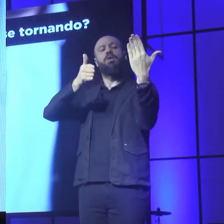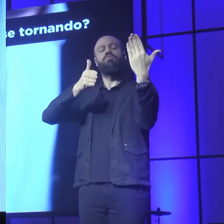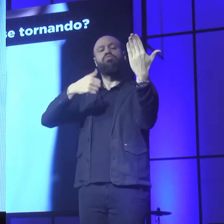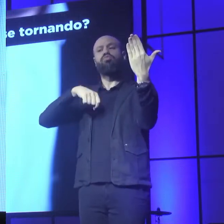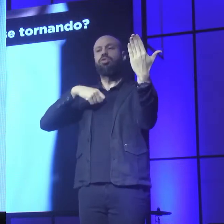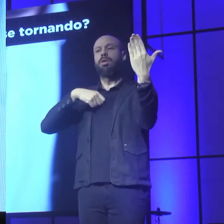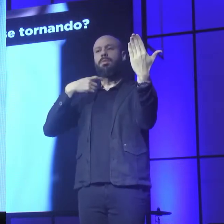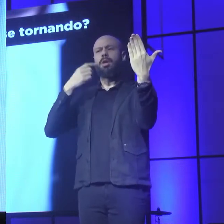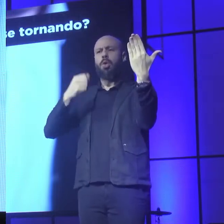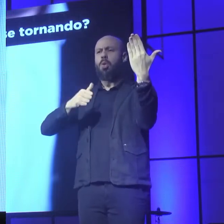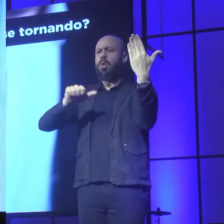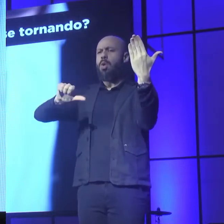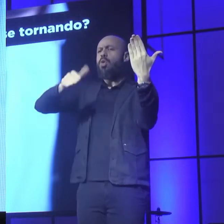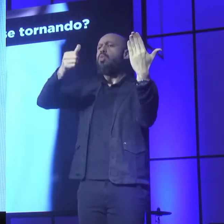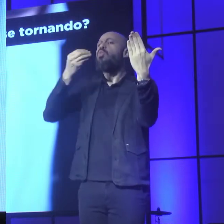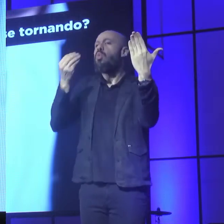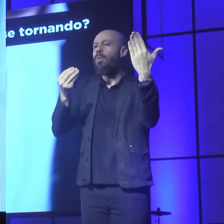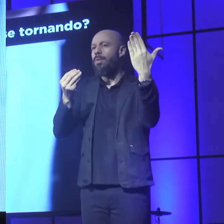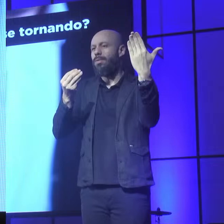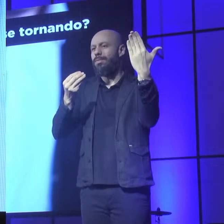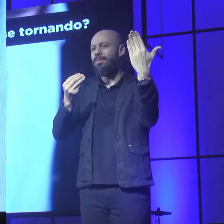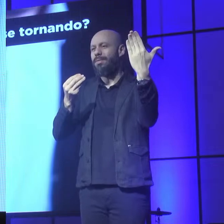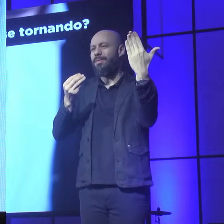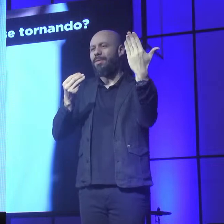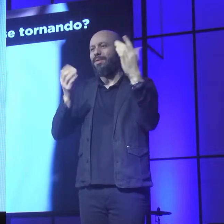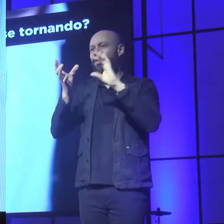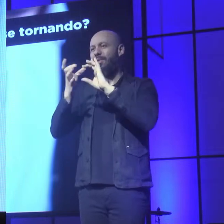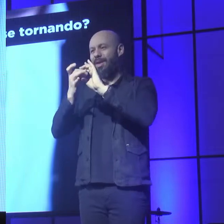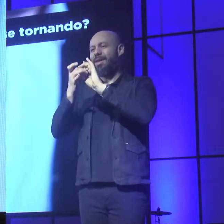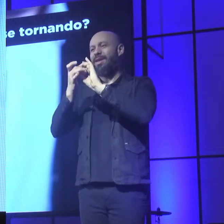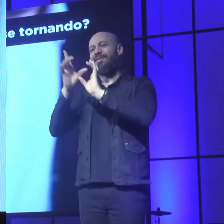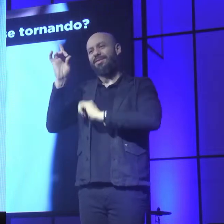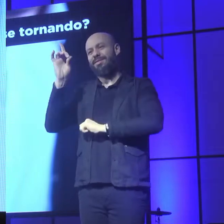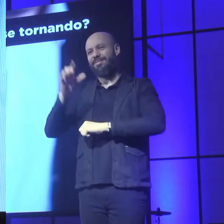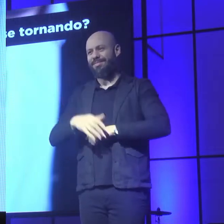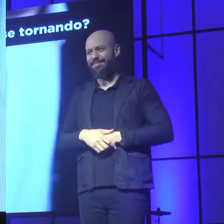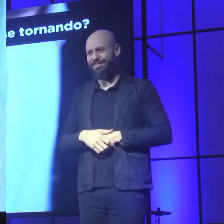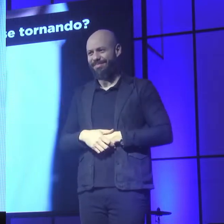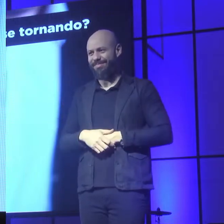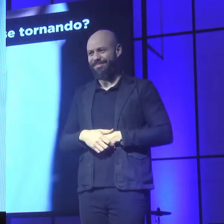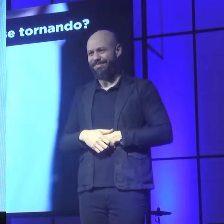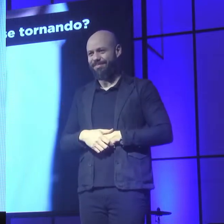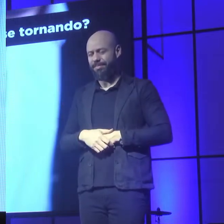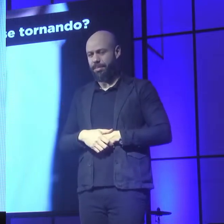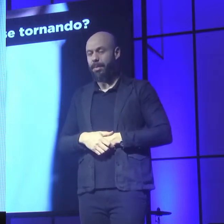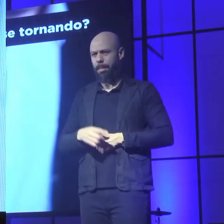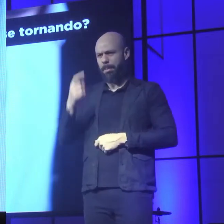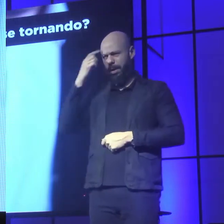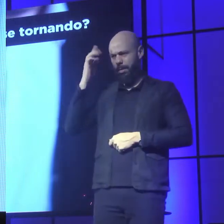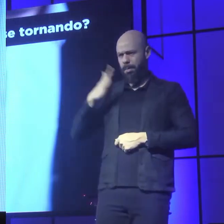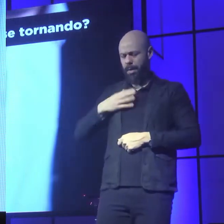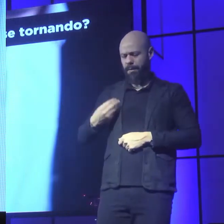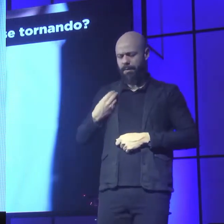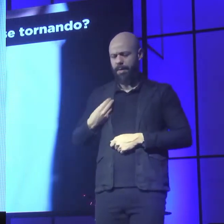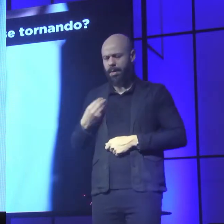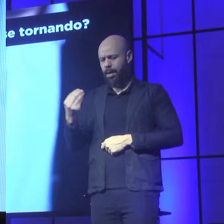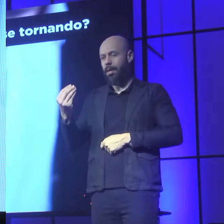Porque a verdade, gente, é que a maneira como você pensa sobre a sua vida